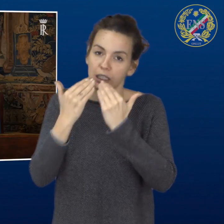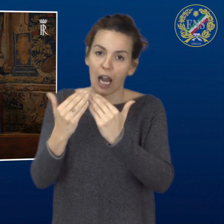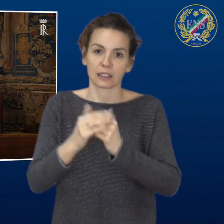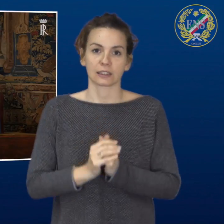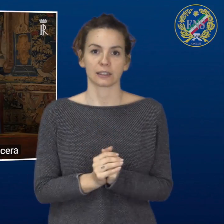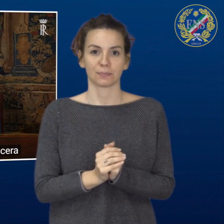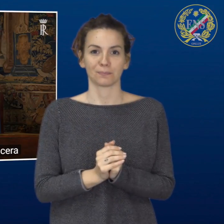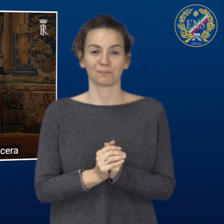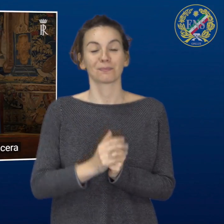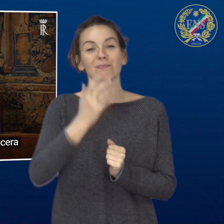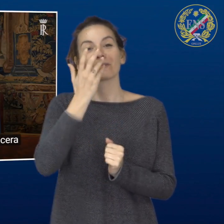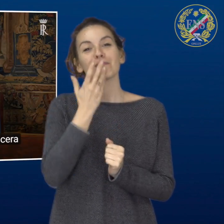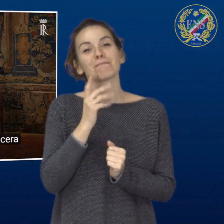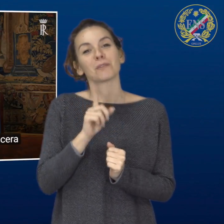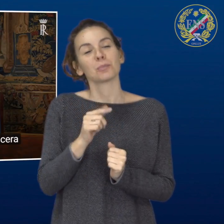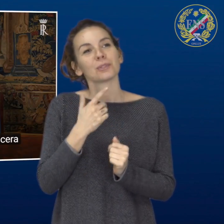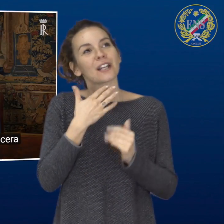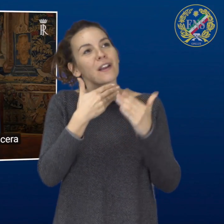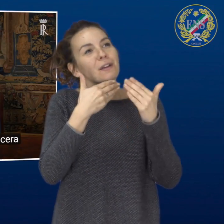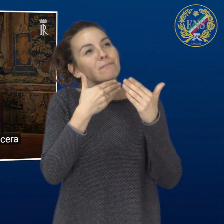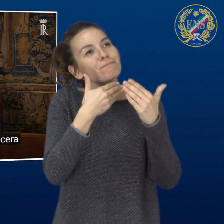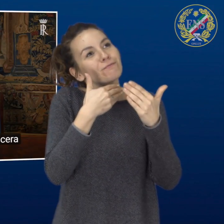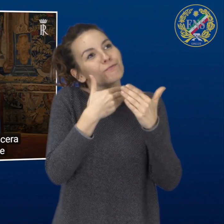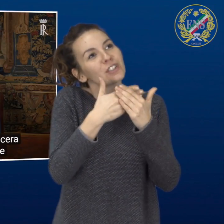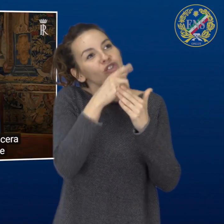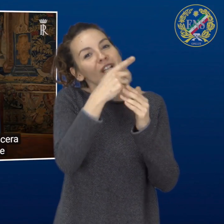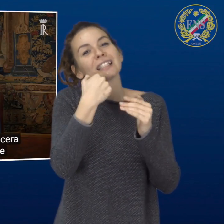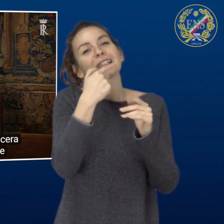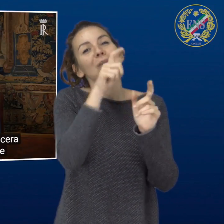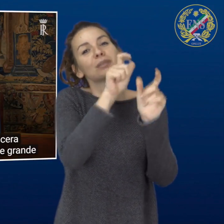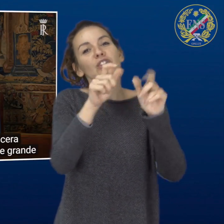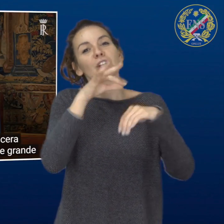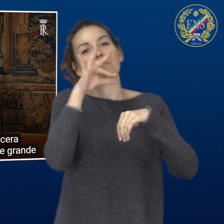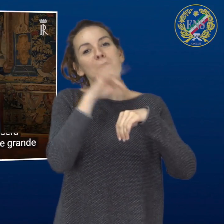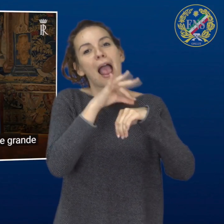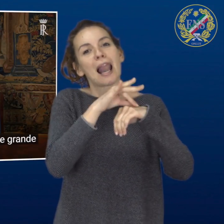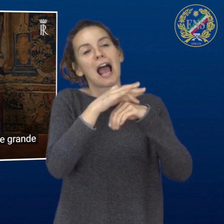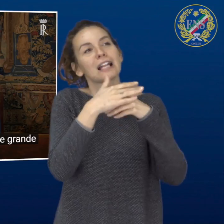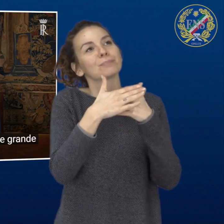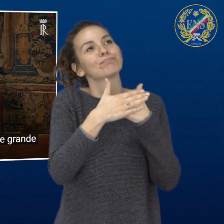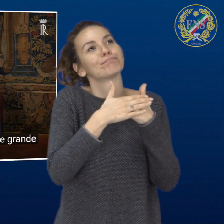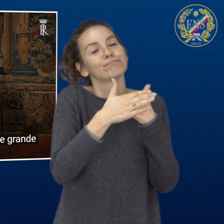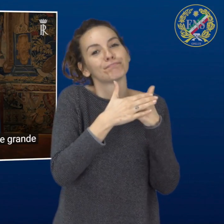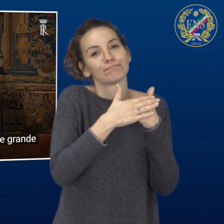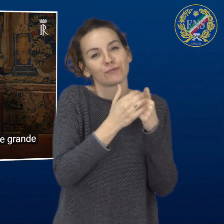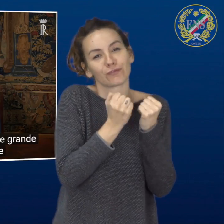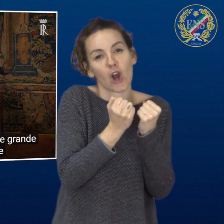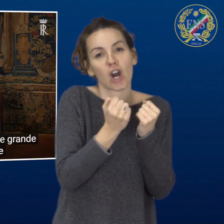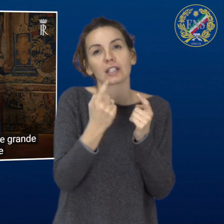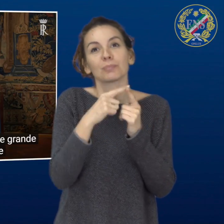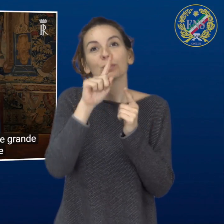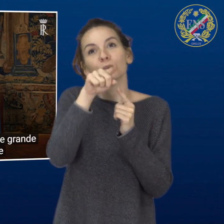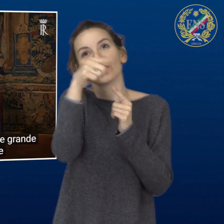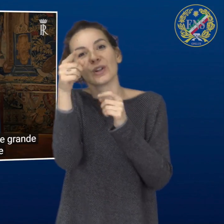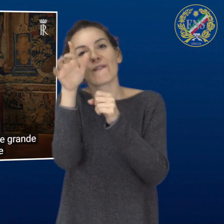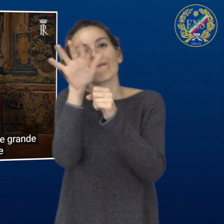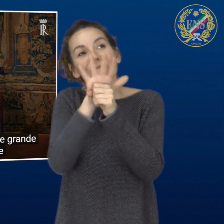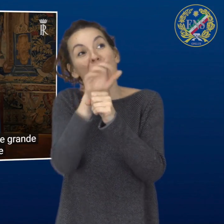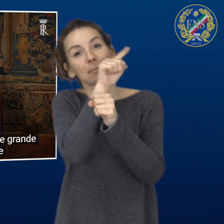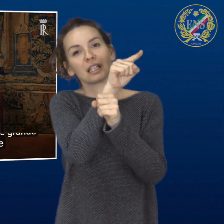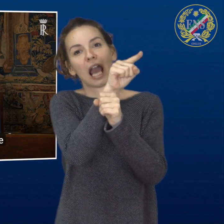Desidero esprimere sincera vicinanza alle persone ammalate e grande solidarietà ai familiari delle vittime.